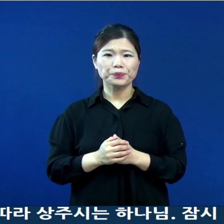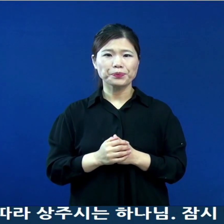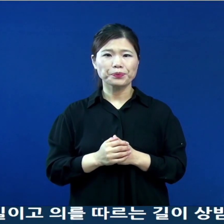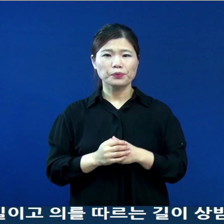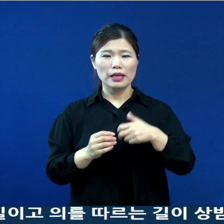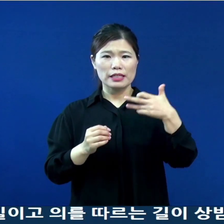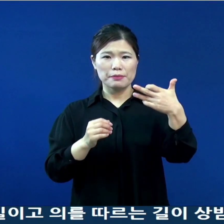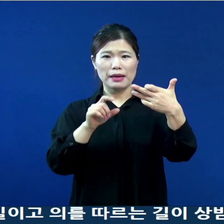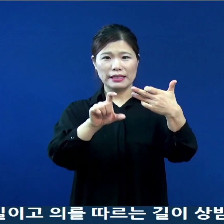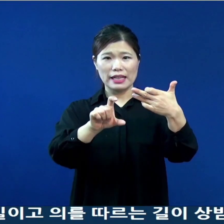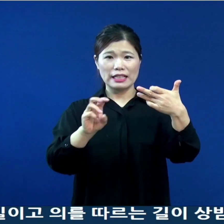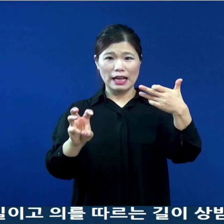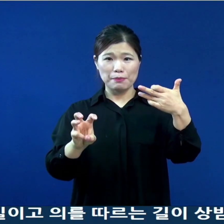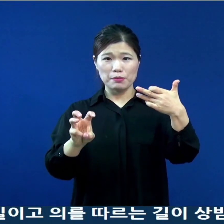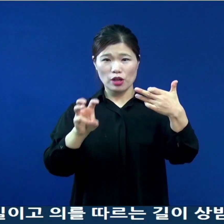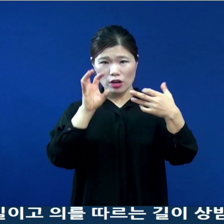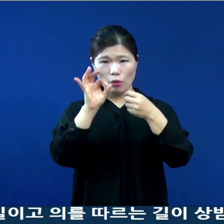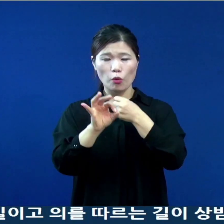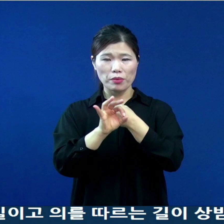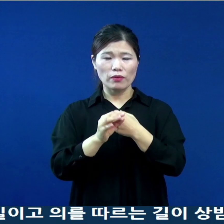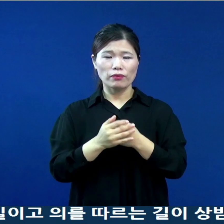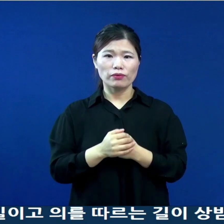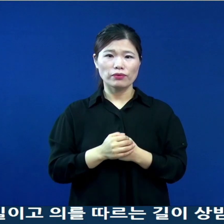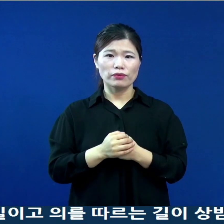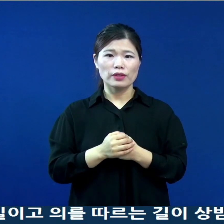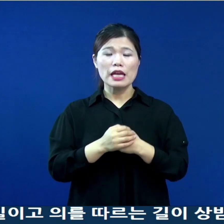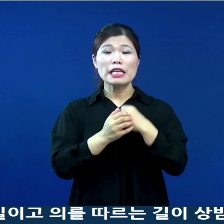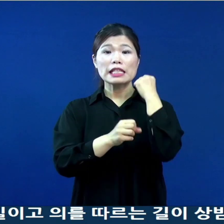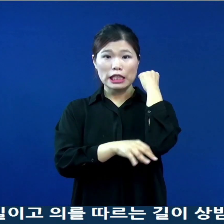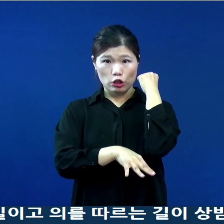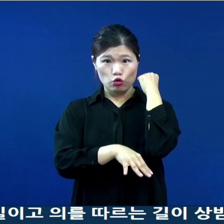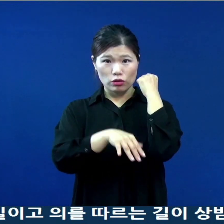30절로 이동해 보시면 어떤 기준을 주셨는지